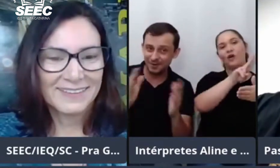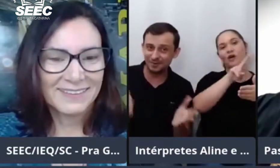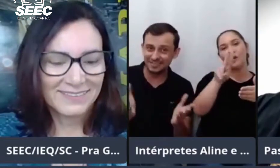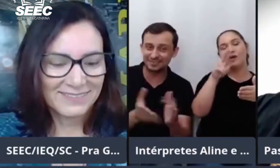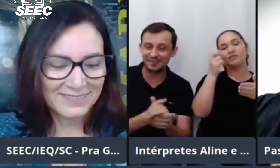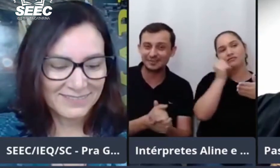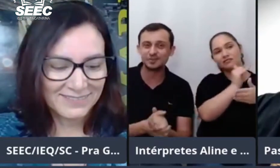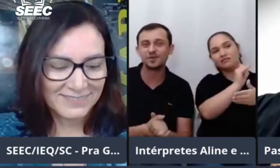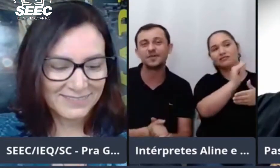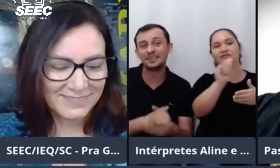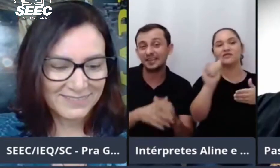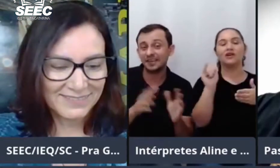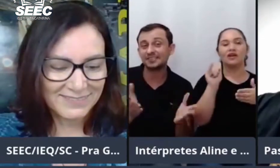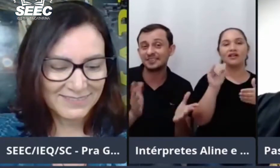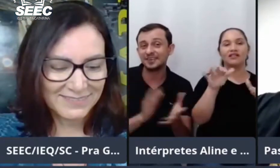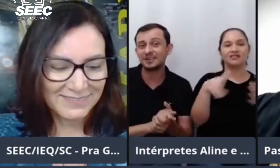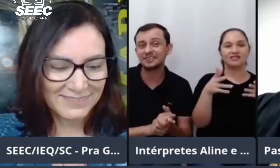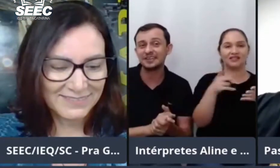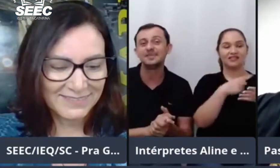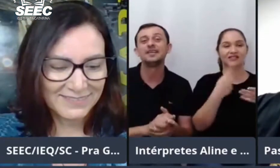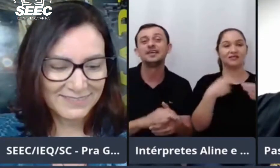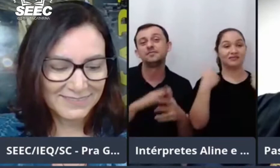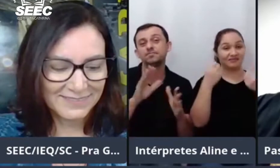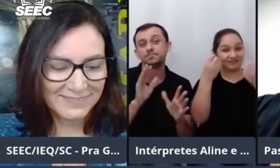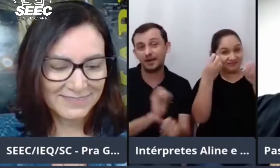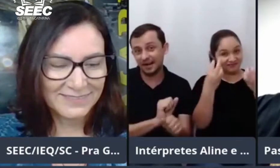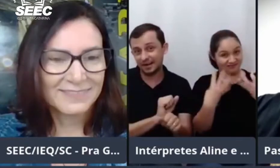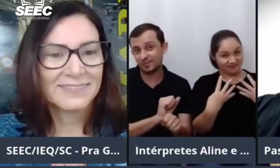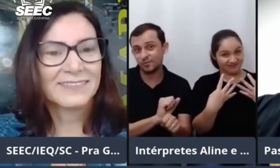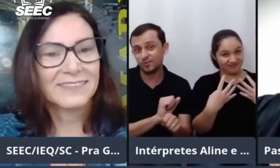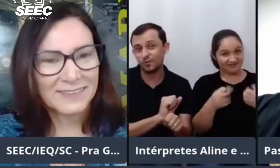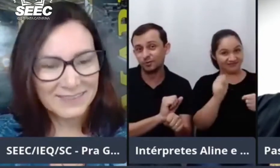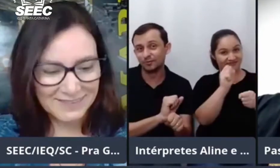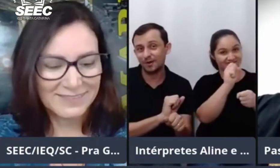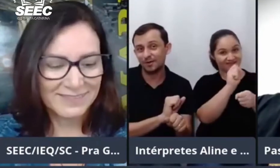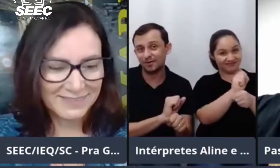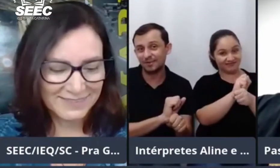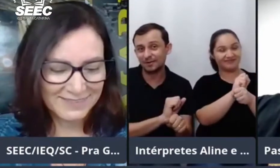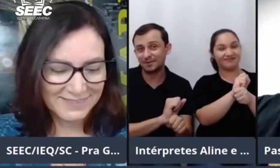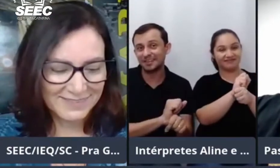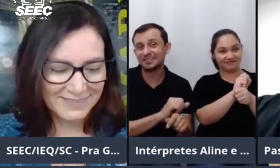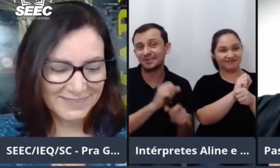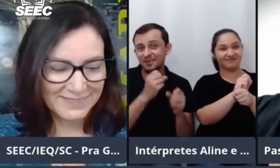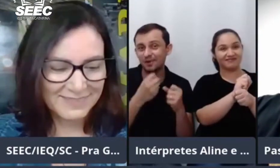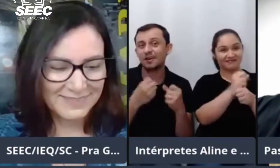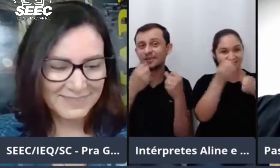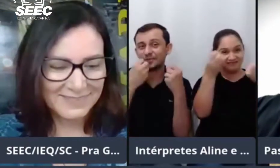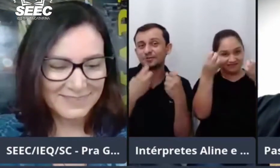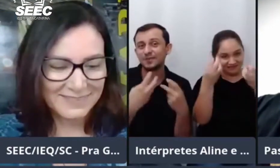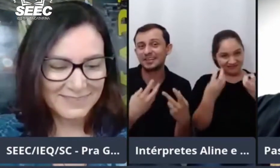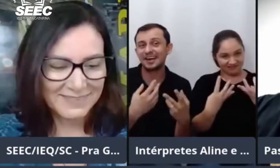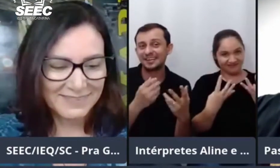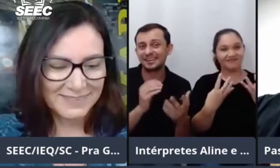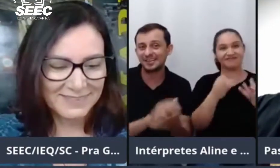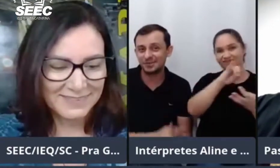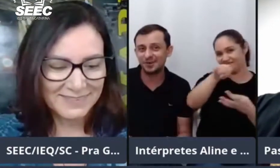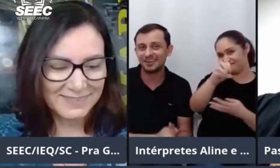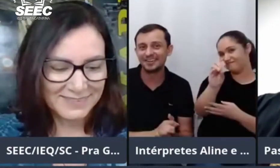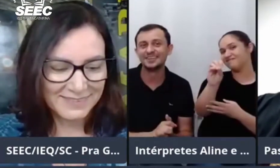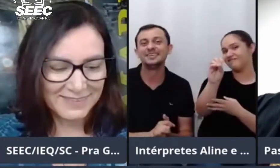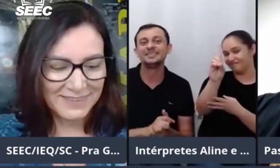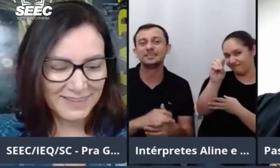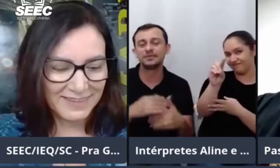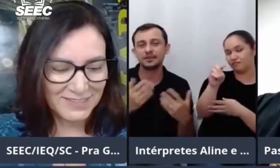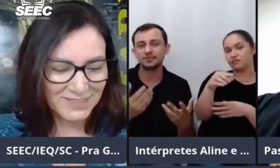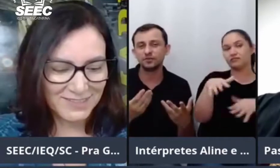Ele não vai contar a história de Jó, mas aí o que a gente tem que fazer? Para com o culto, com a interpretação, e agora nós vamos explicar quem é